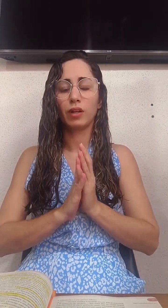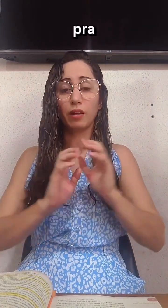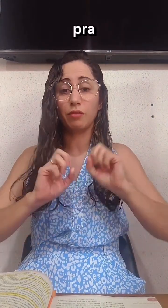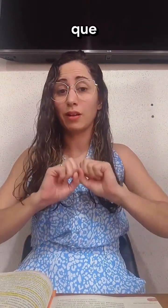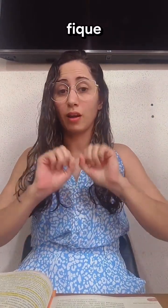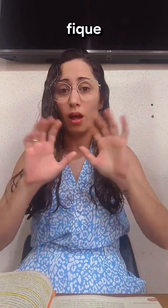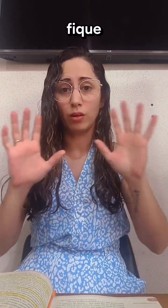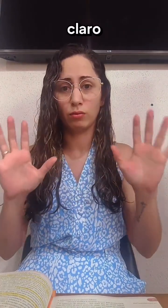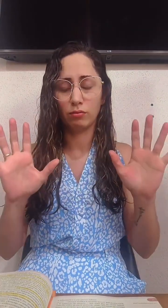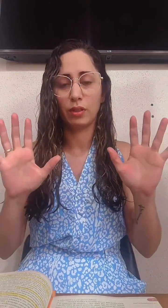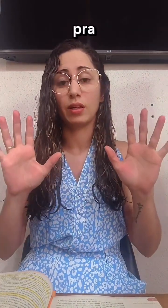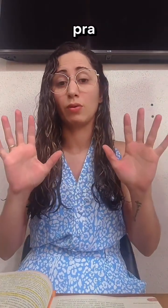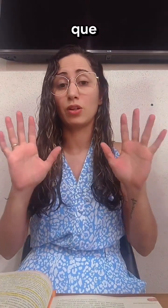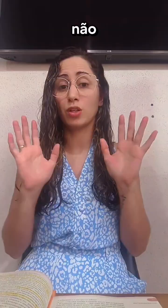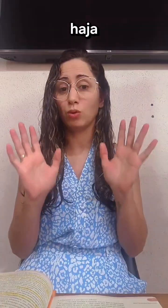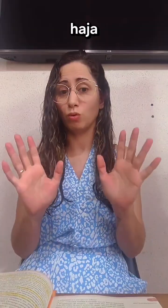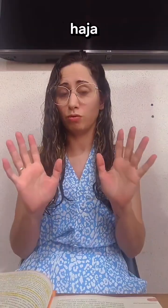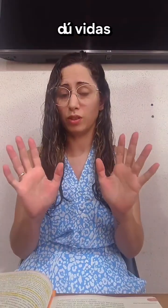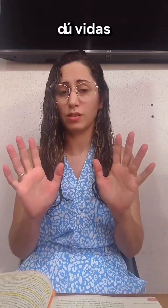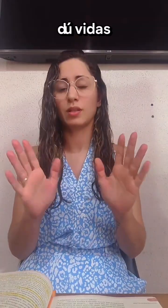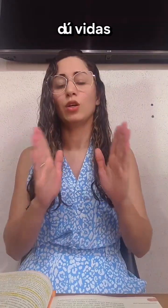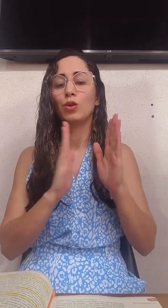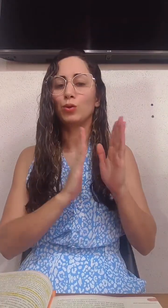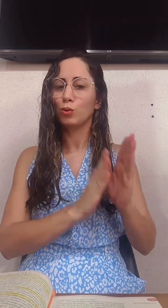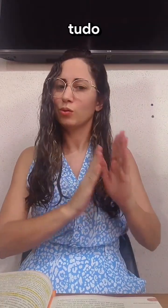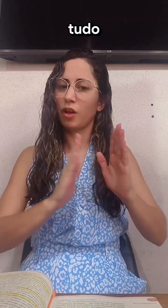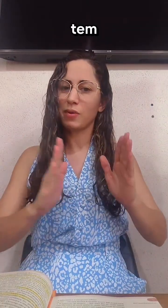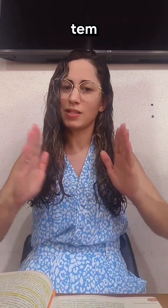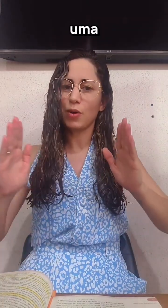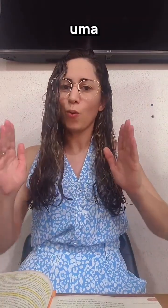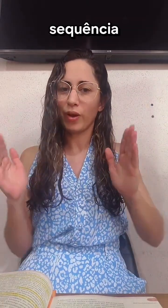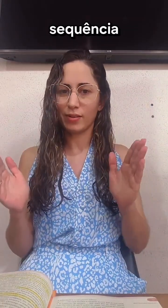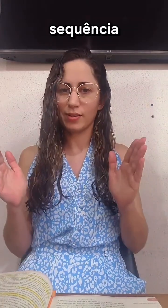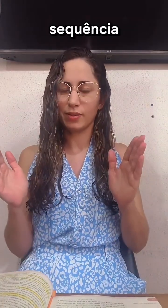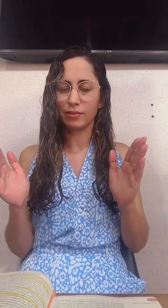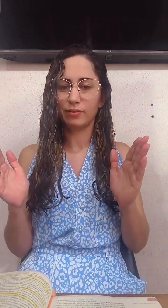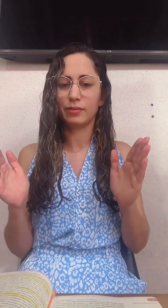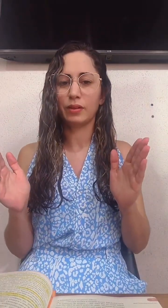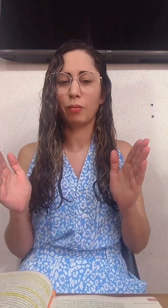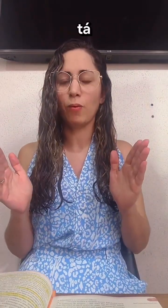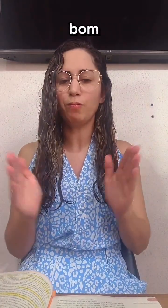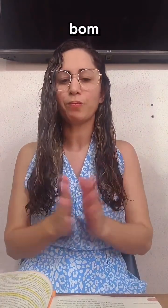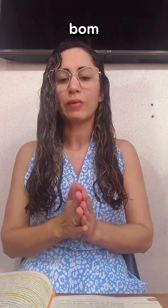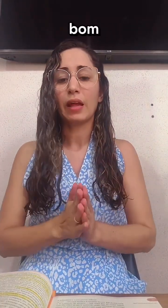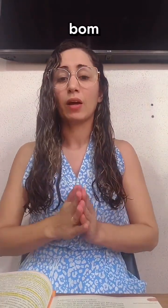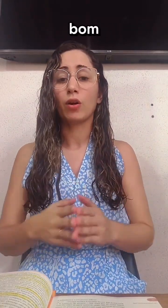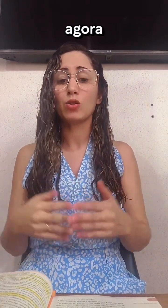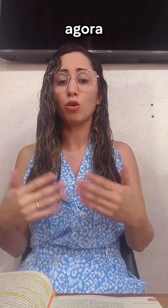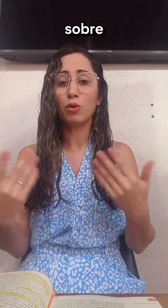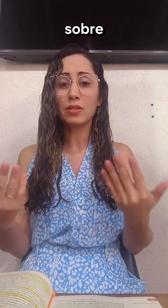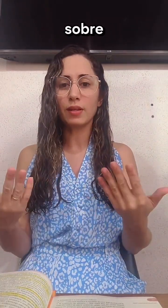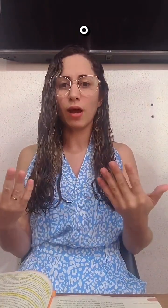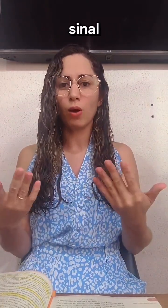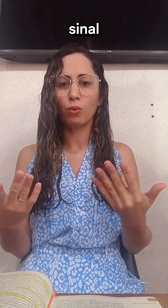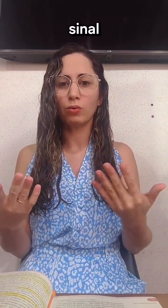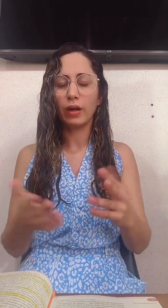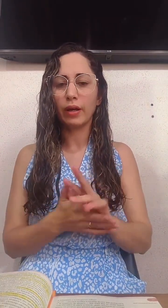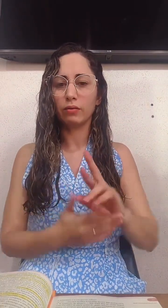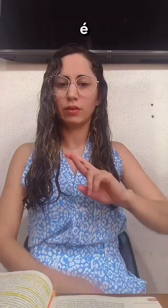para que fique claro, para que não haja dúvidas. Tudo tem uma sequência, tá bom? Agora, sobre o sinal,